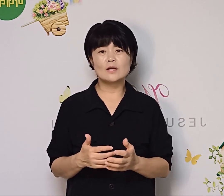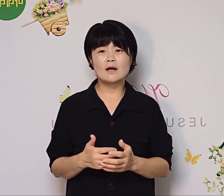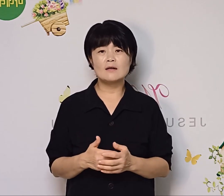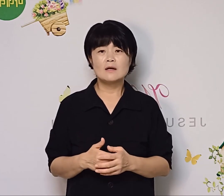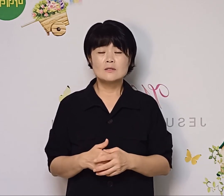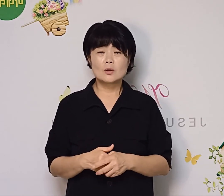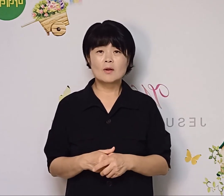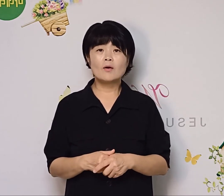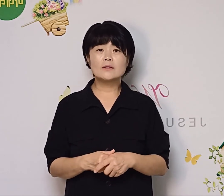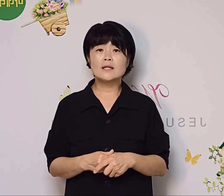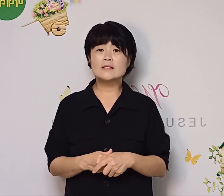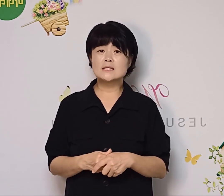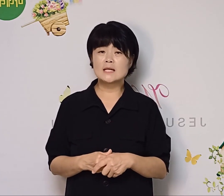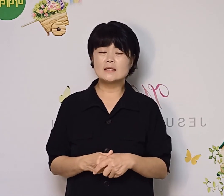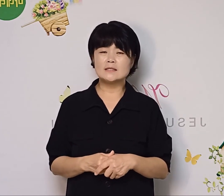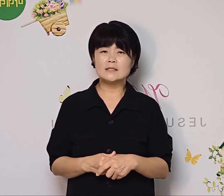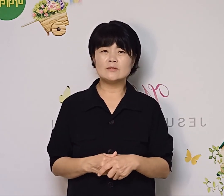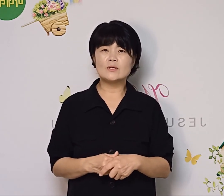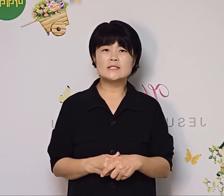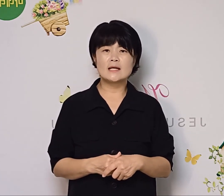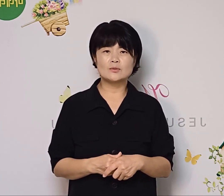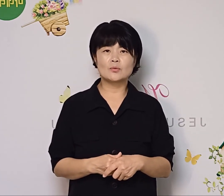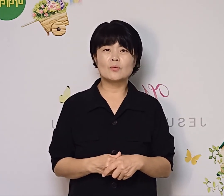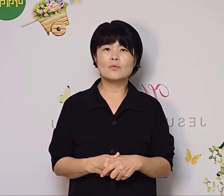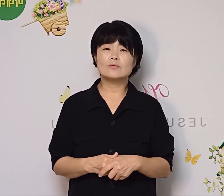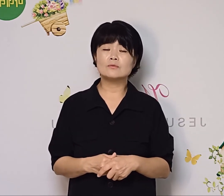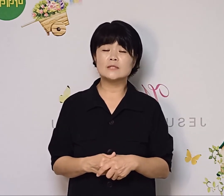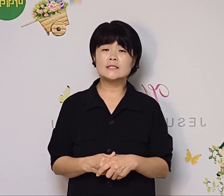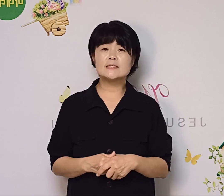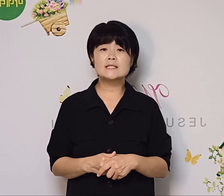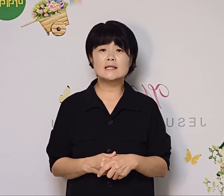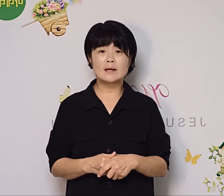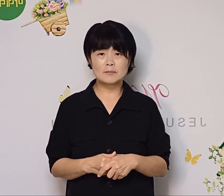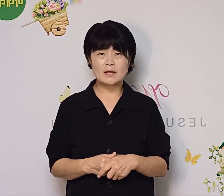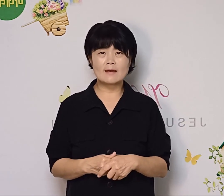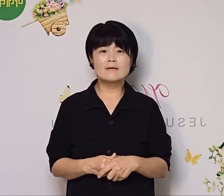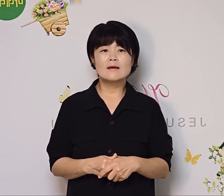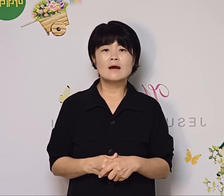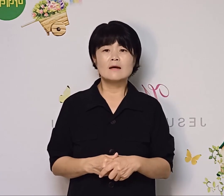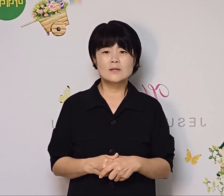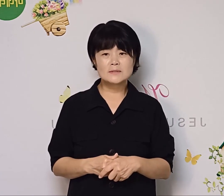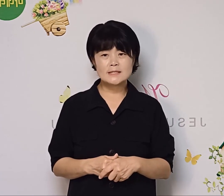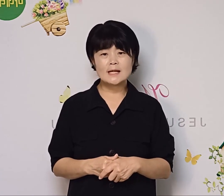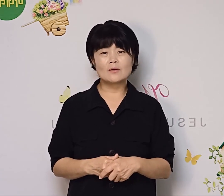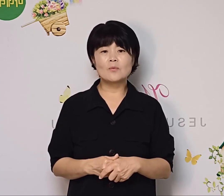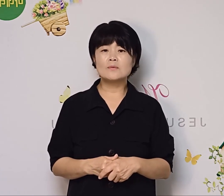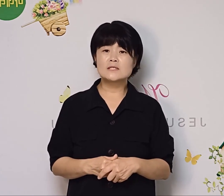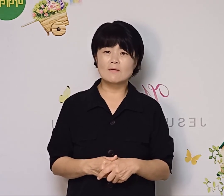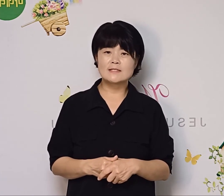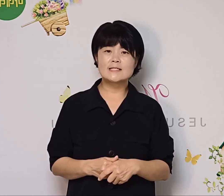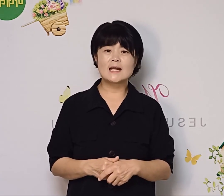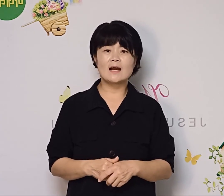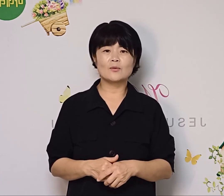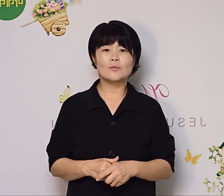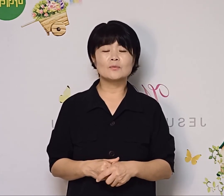하루가 정말 헛된 시간이 되지 않도록 우리 크리스찬답게 성실하고 정직하고